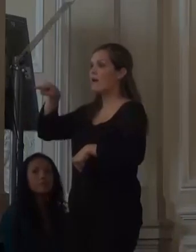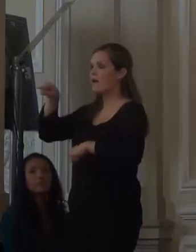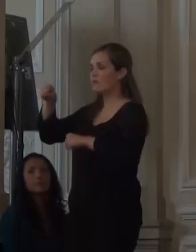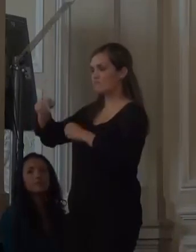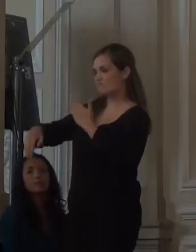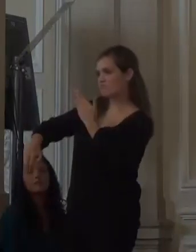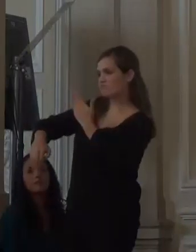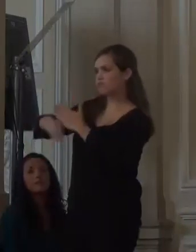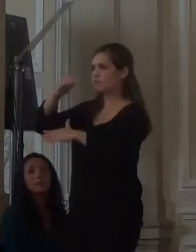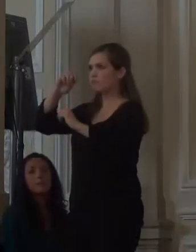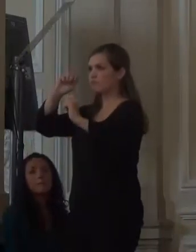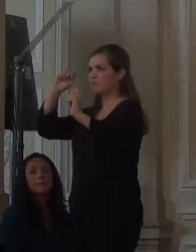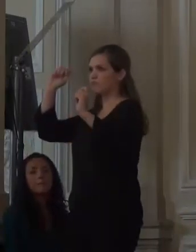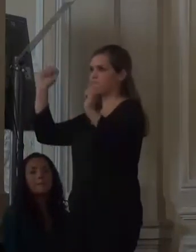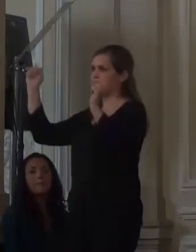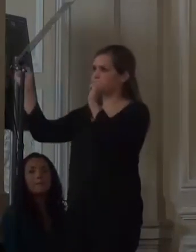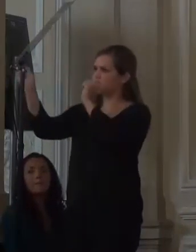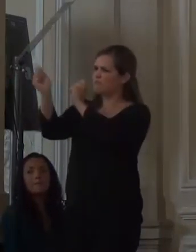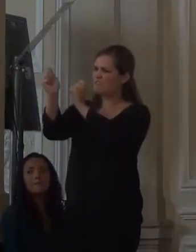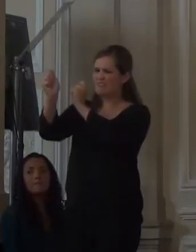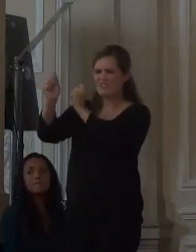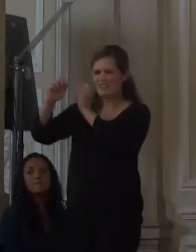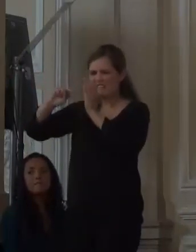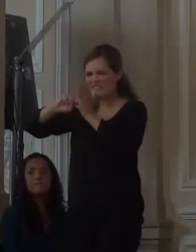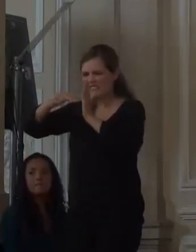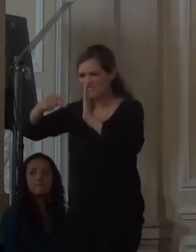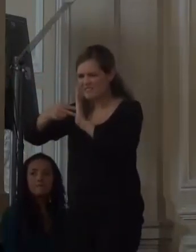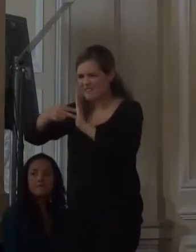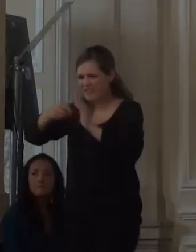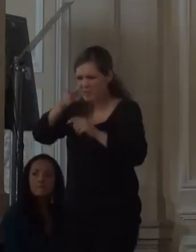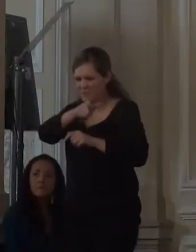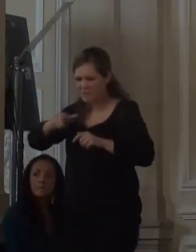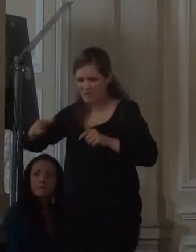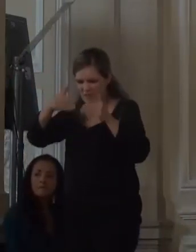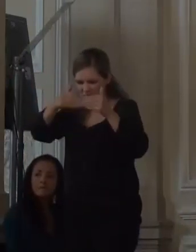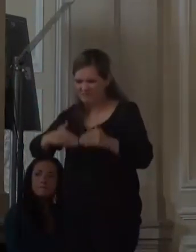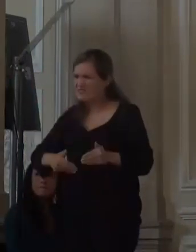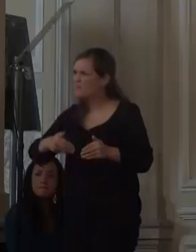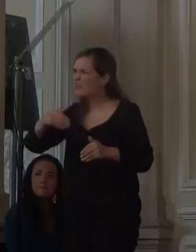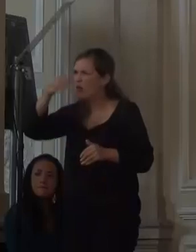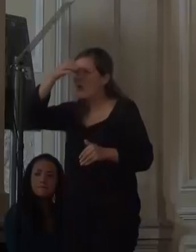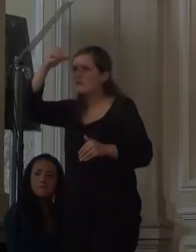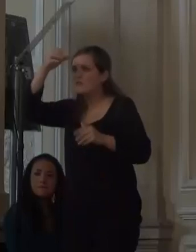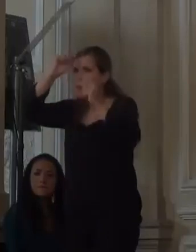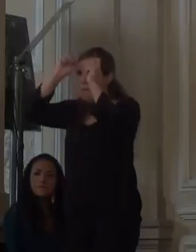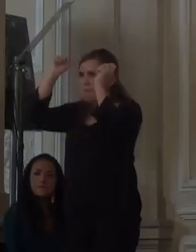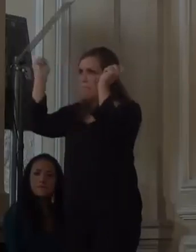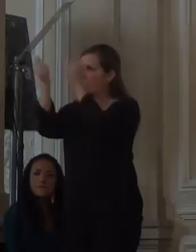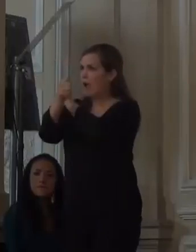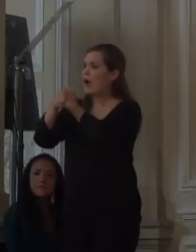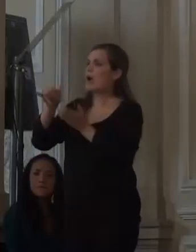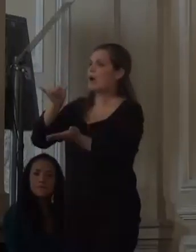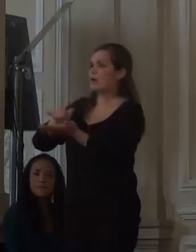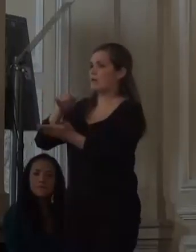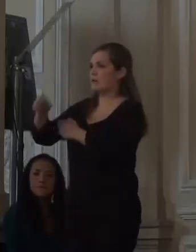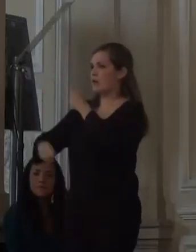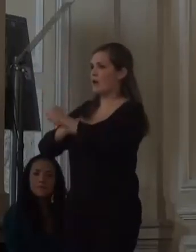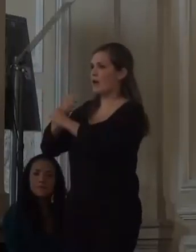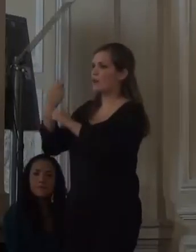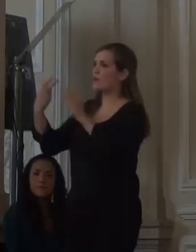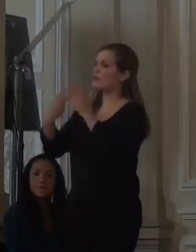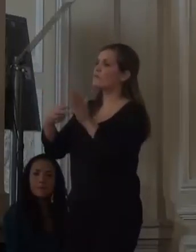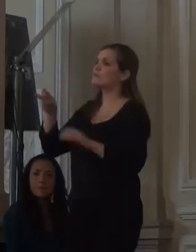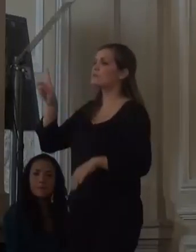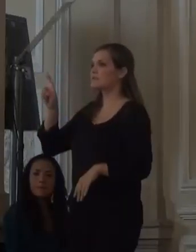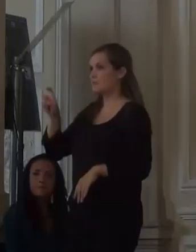manera en que se concebía el papel de esta población en la sociedad. En esta convención